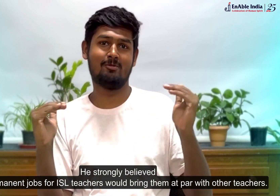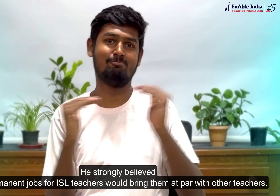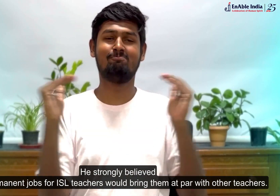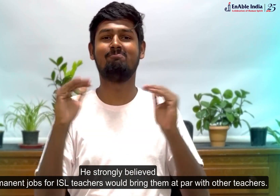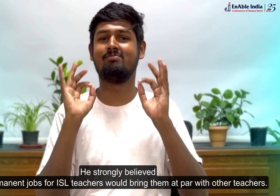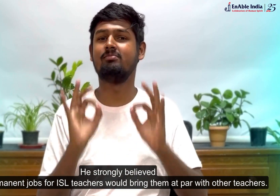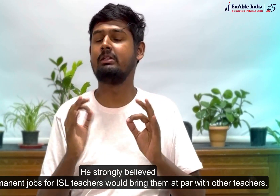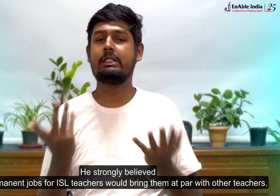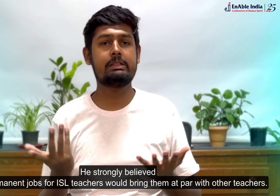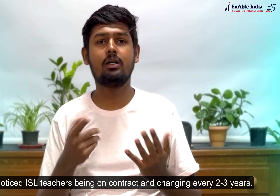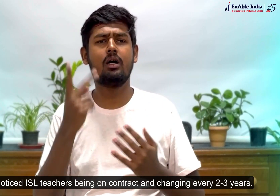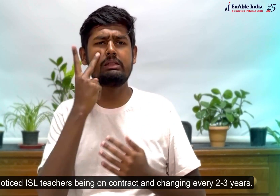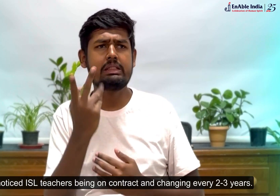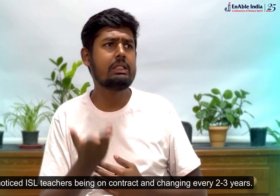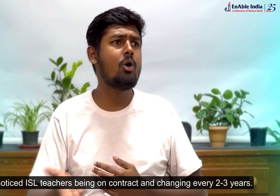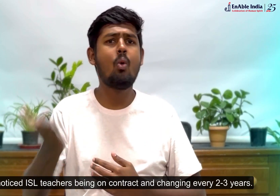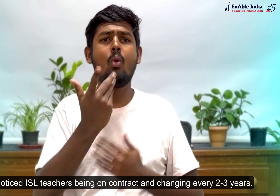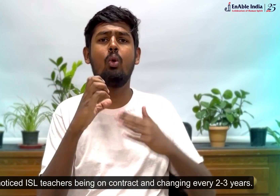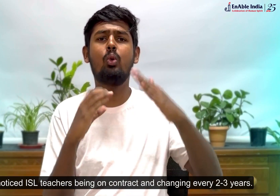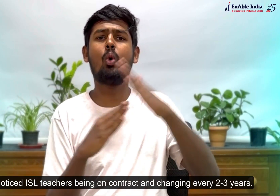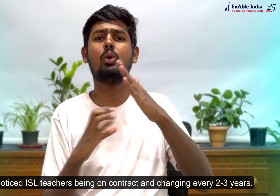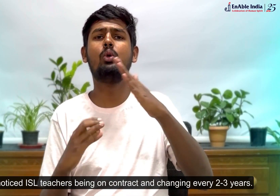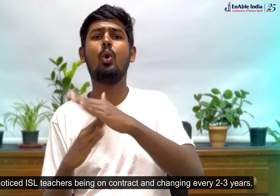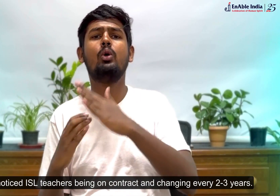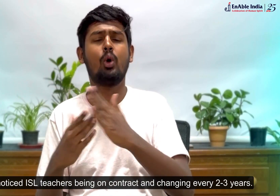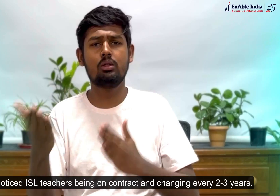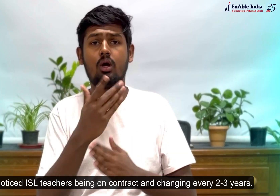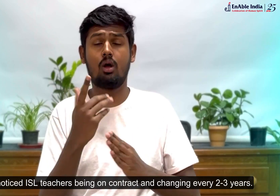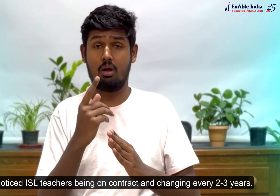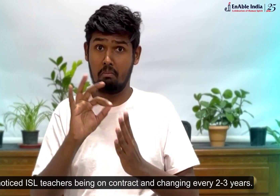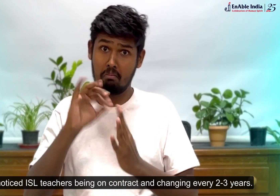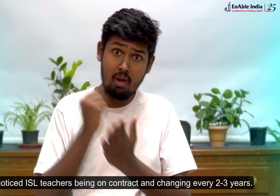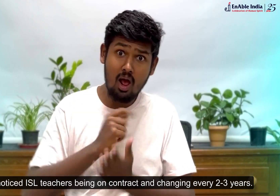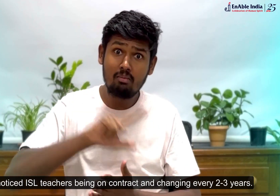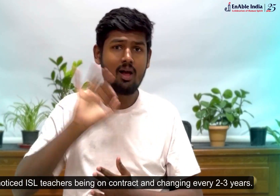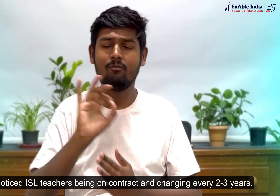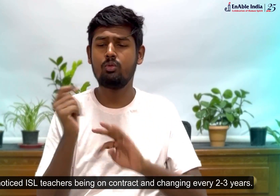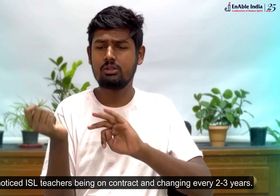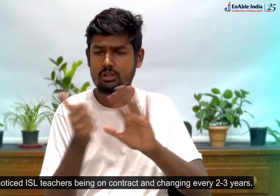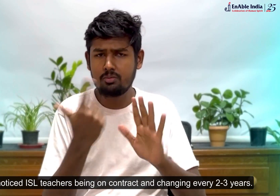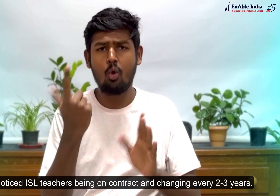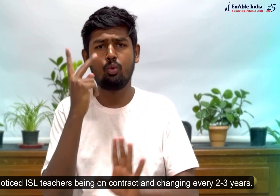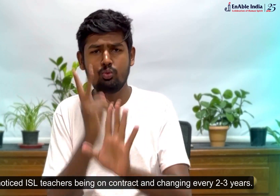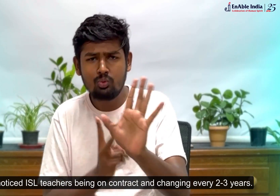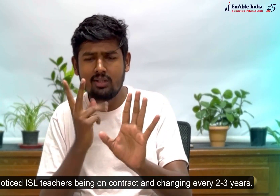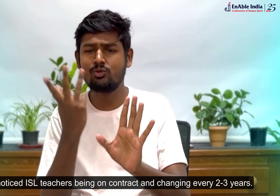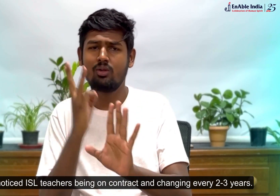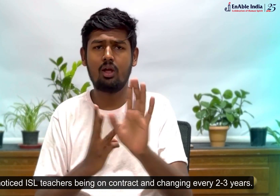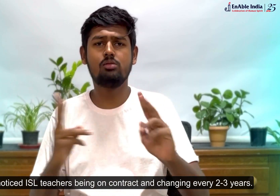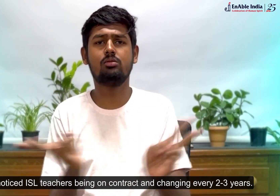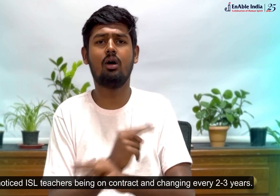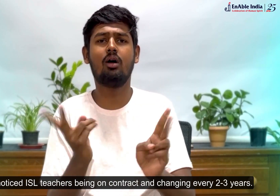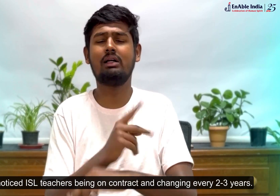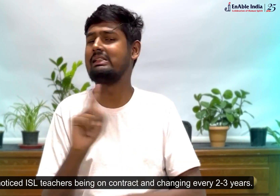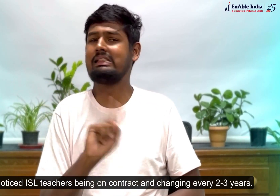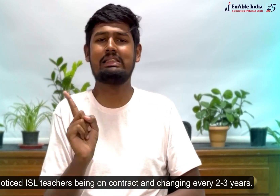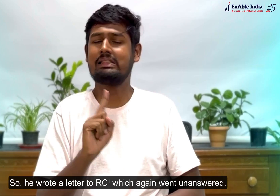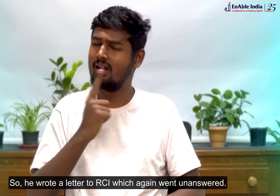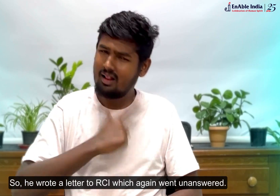कि आईएसएल शिक्षकों के लिए स्थायी नौकरियां उन्हें अन्य शिक्षकों के बराबर ले आएंगी। उन्होंने देखा कि आईएसएल शिक्षक अनुबंध पर